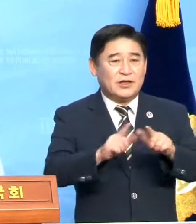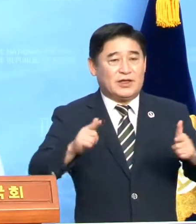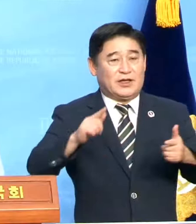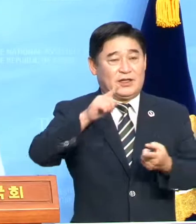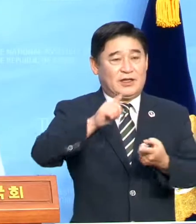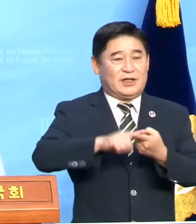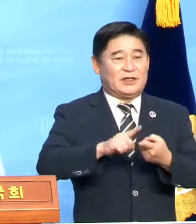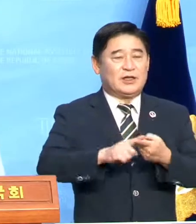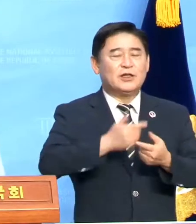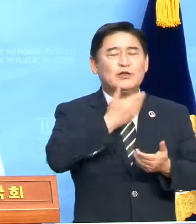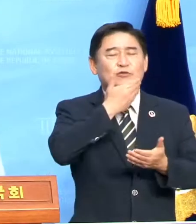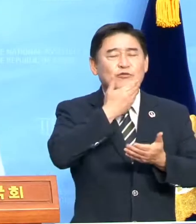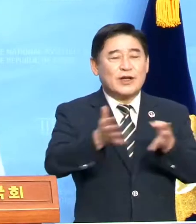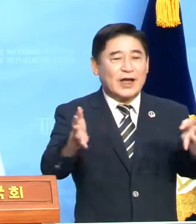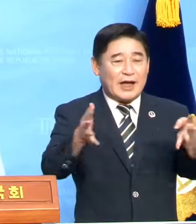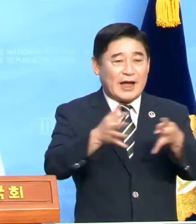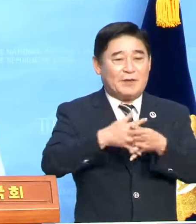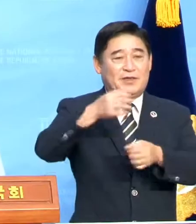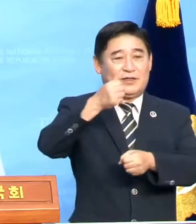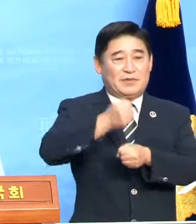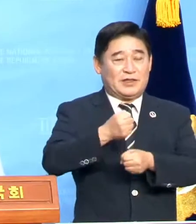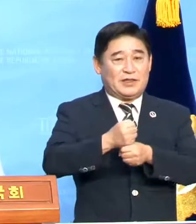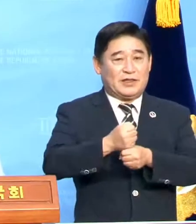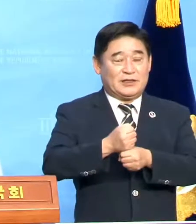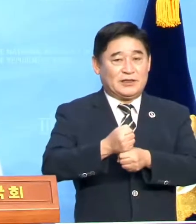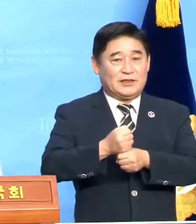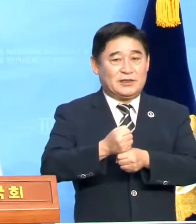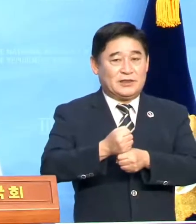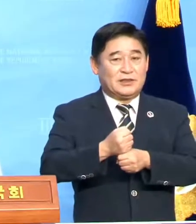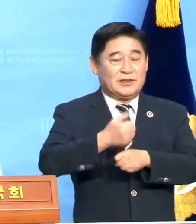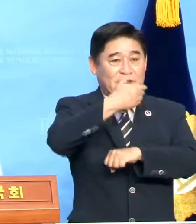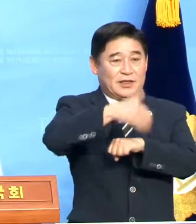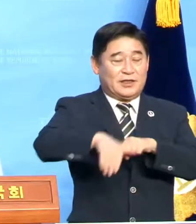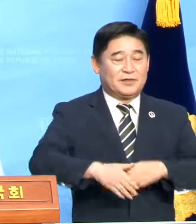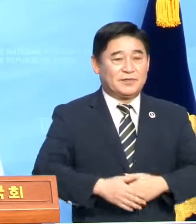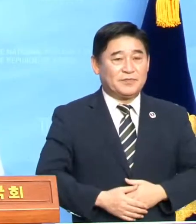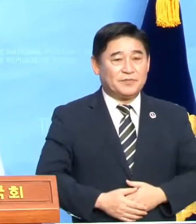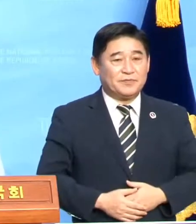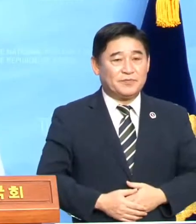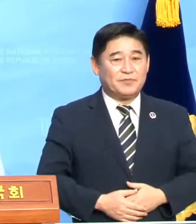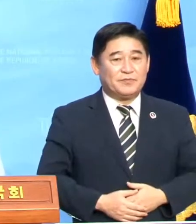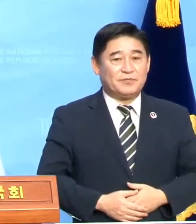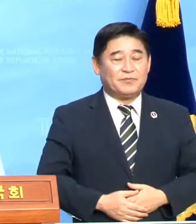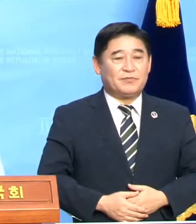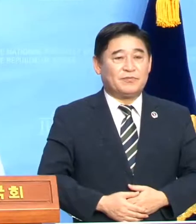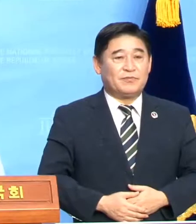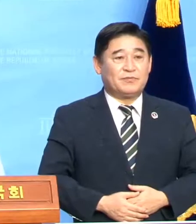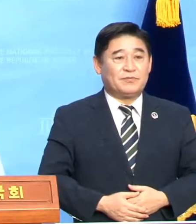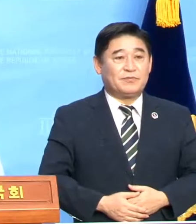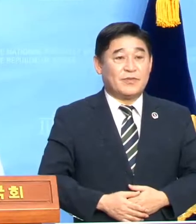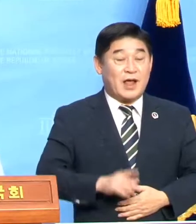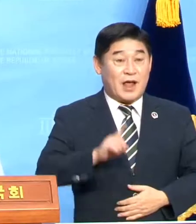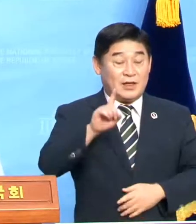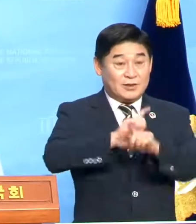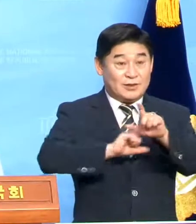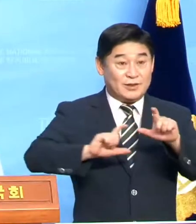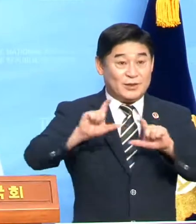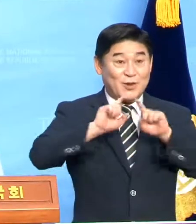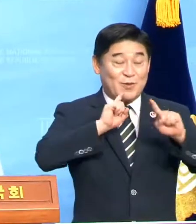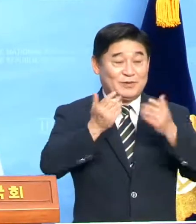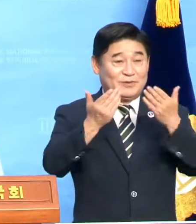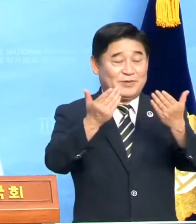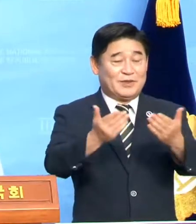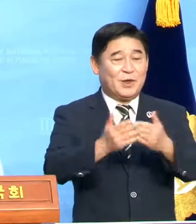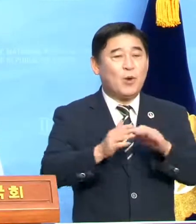대한 중요한 하 비밀을 만들어 나가는 자리가 될 예정입니다 어 또한 한 가지 말씀드릴 것은